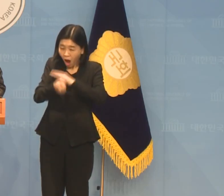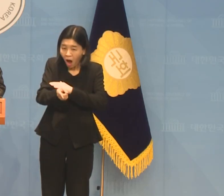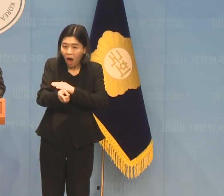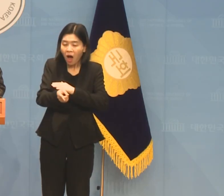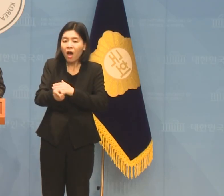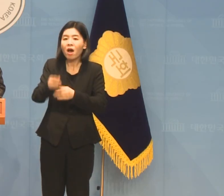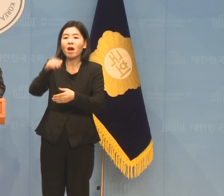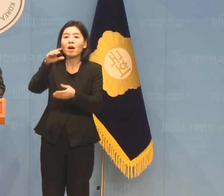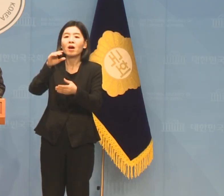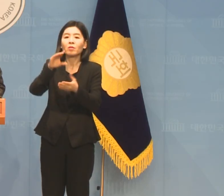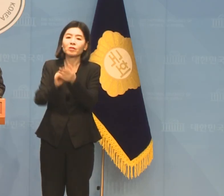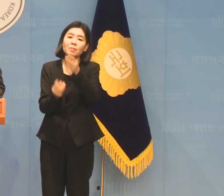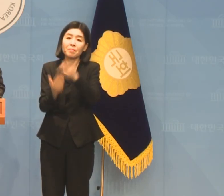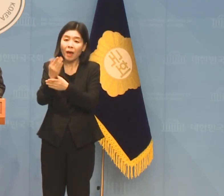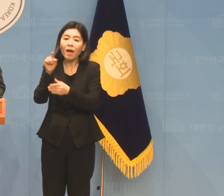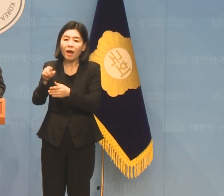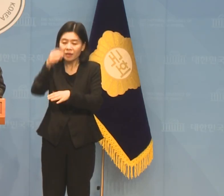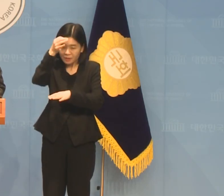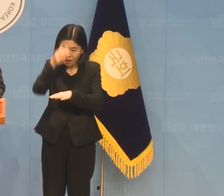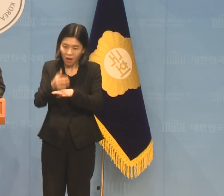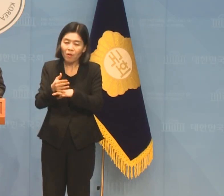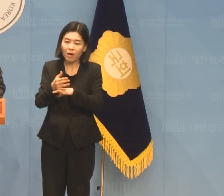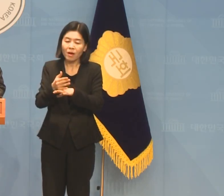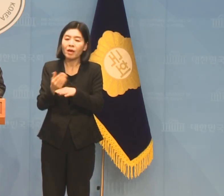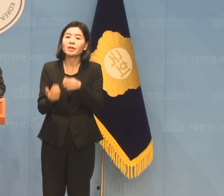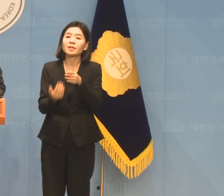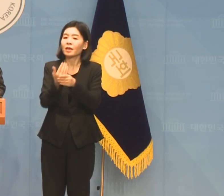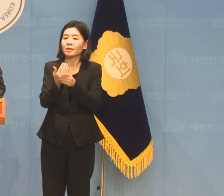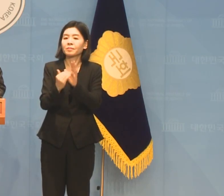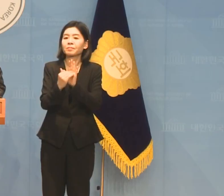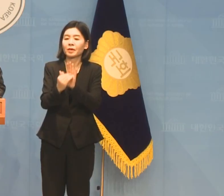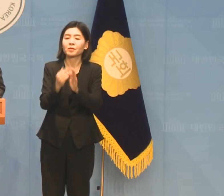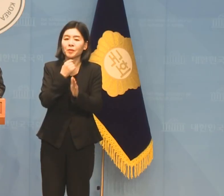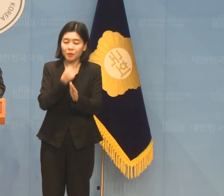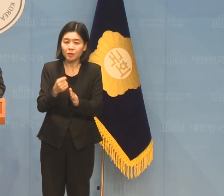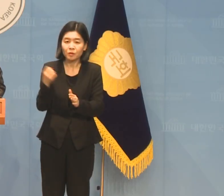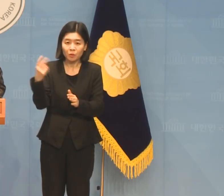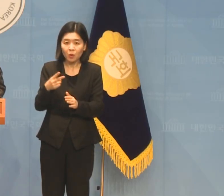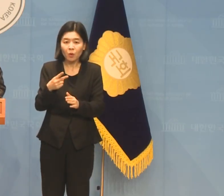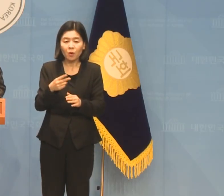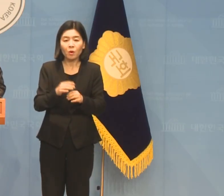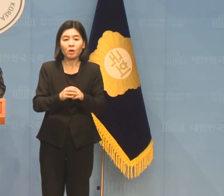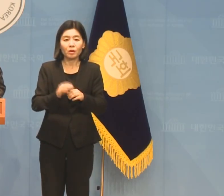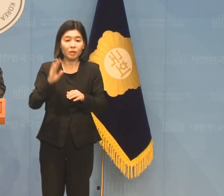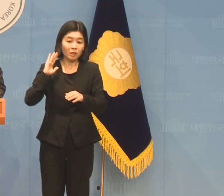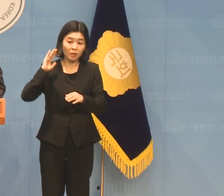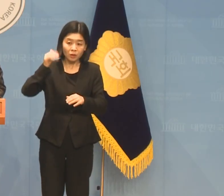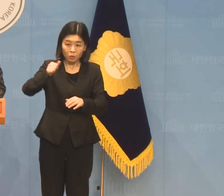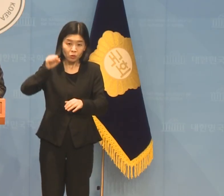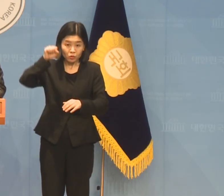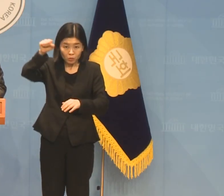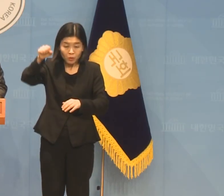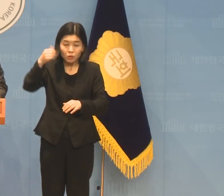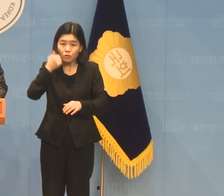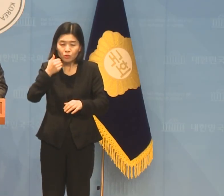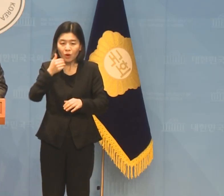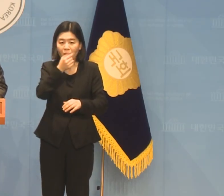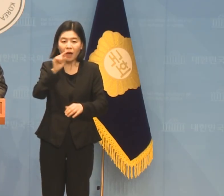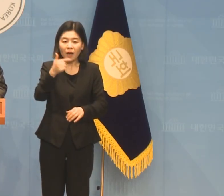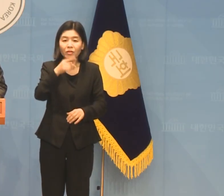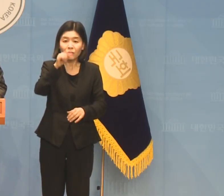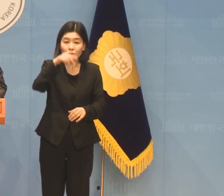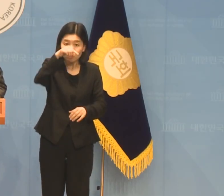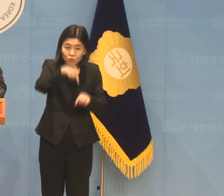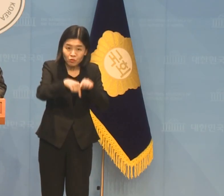셋째, 경선에 참가하지 않은 한덕수 국무총리와의 추후 야합 없음에 대한 약속,